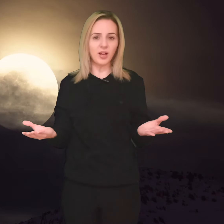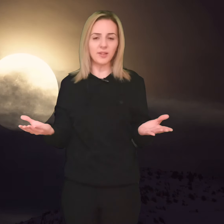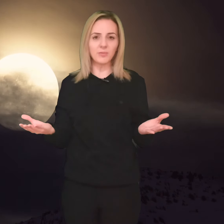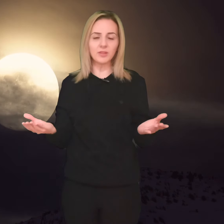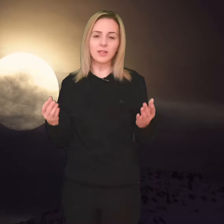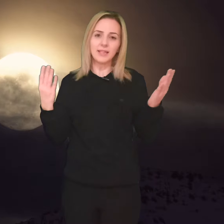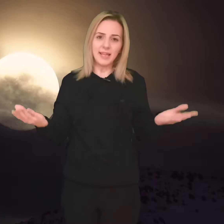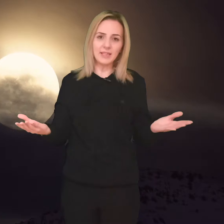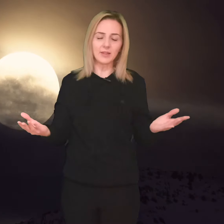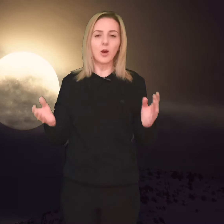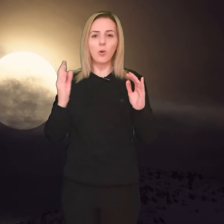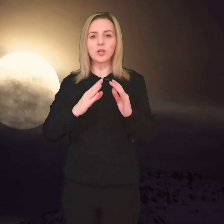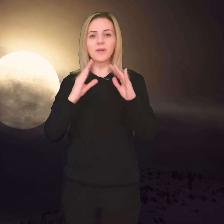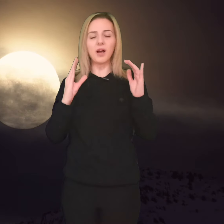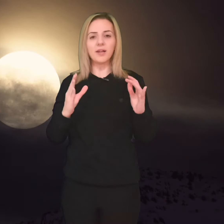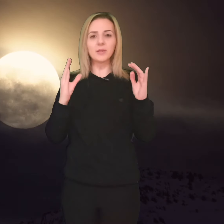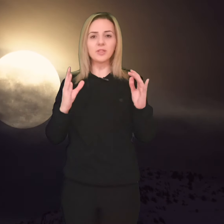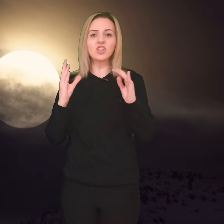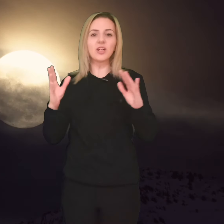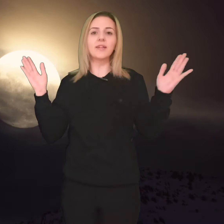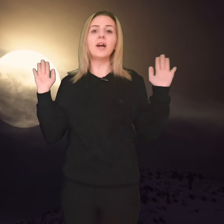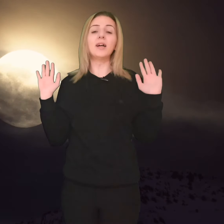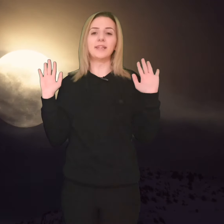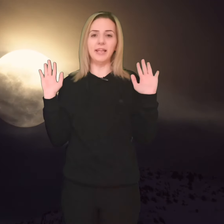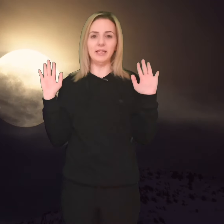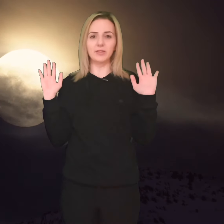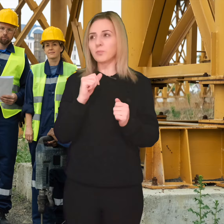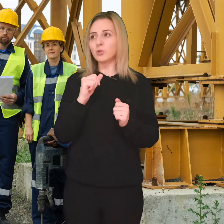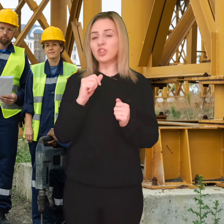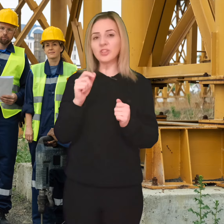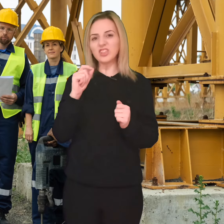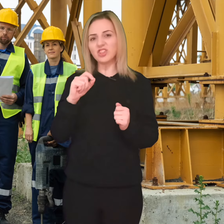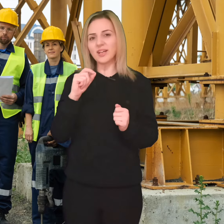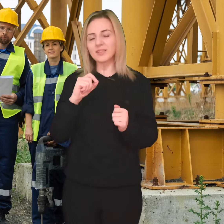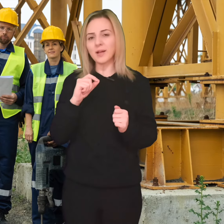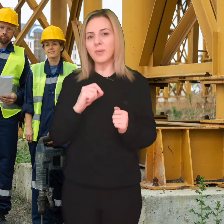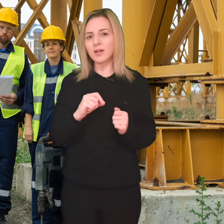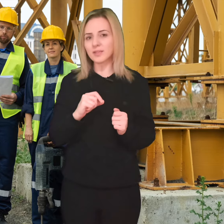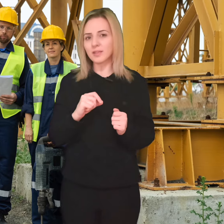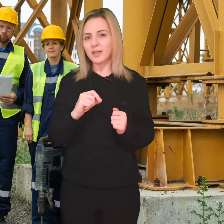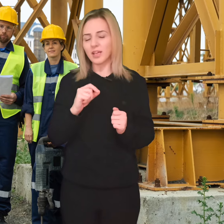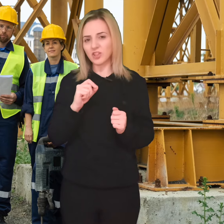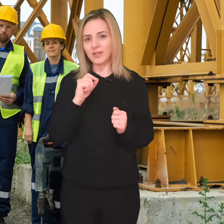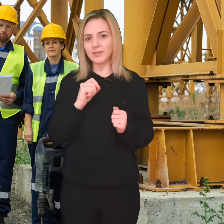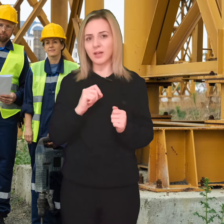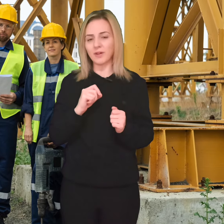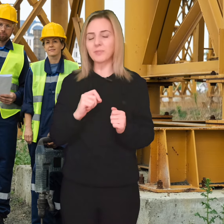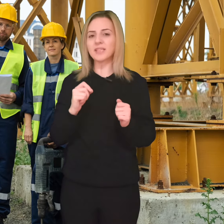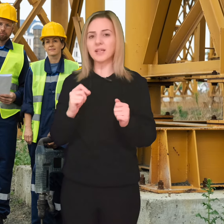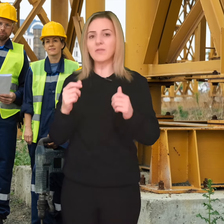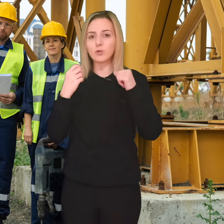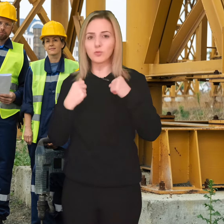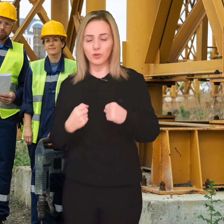bir ışık kaynağı mıdır? Değildir. O zaman ay da bir ışık kaynağı değildir. Bunun dışında ışığı yansıtan bazı eşyalar daha